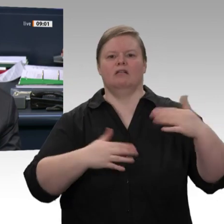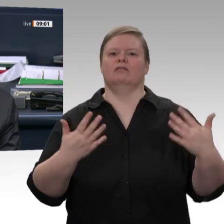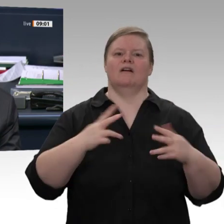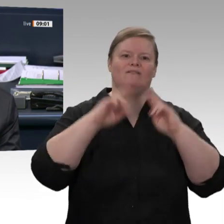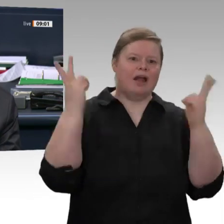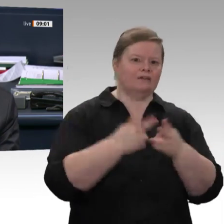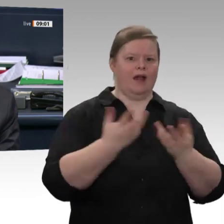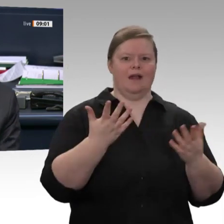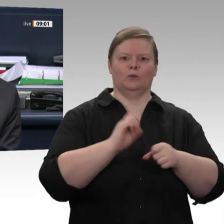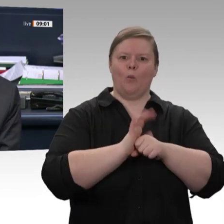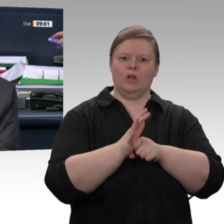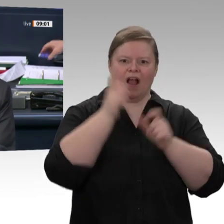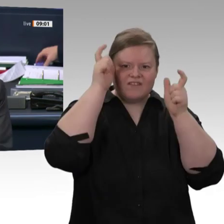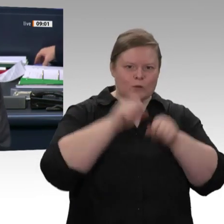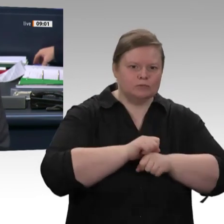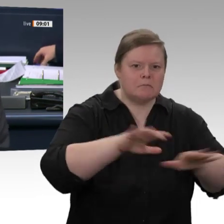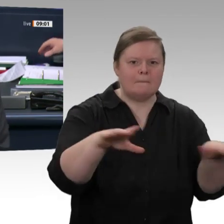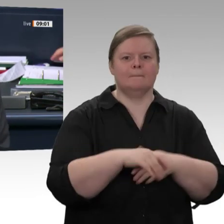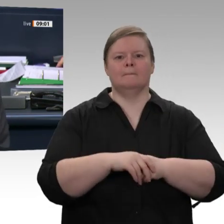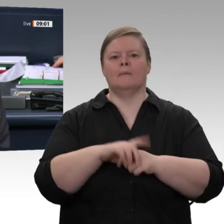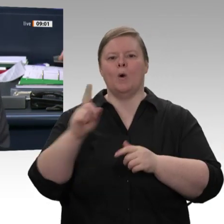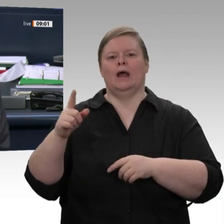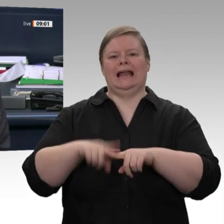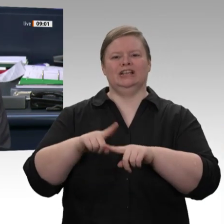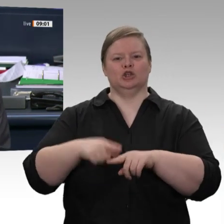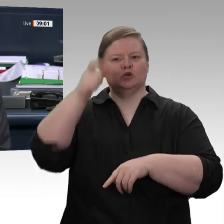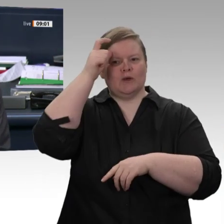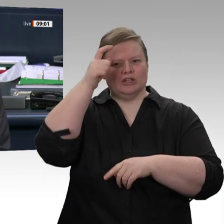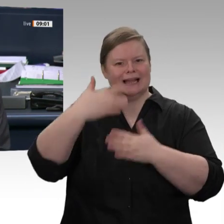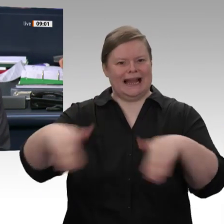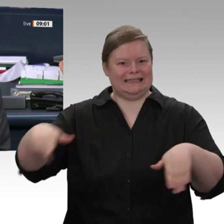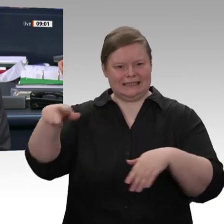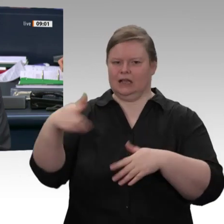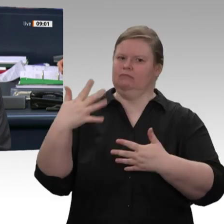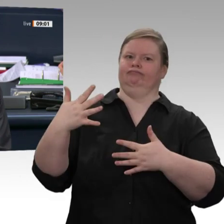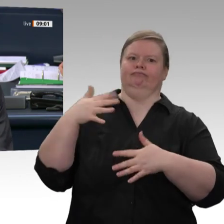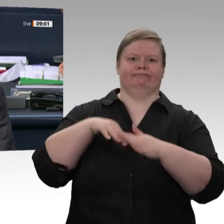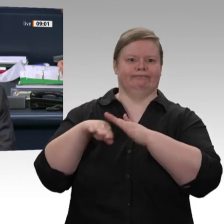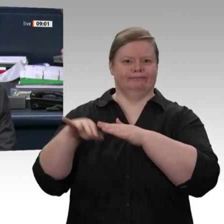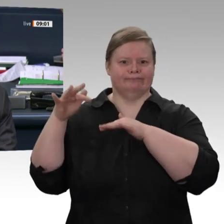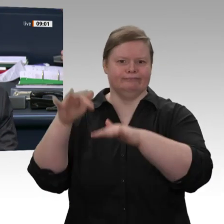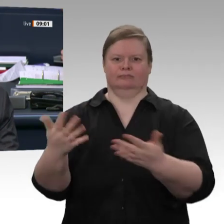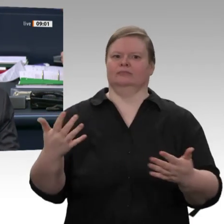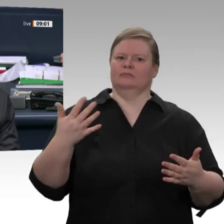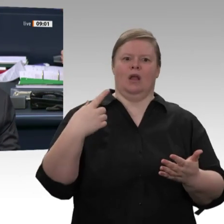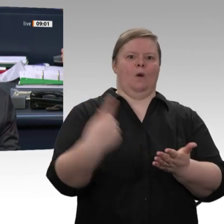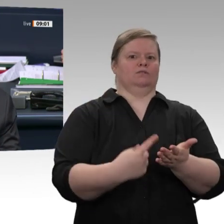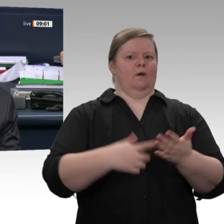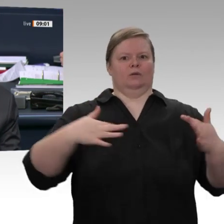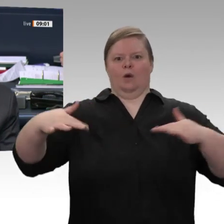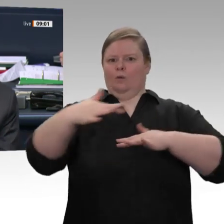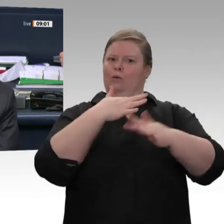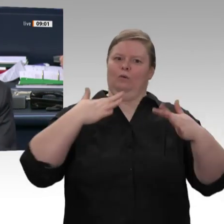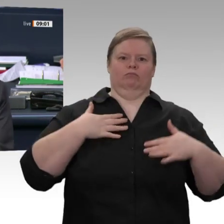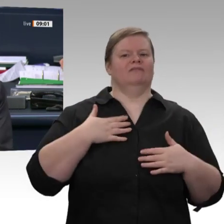fordern. Auch 14 Tage nach der rassistisch motivierten, von Hass auf Muslime getriebenen Morden